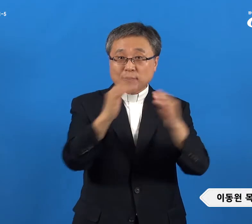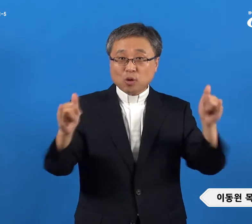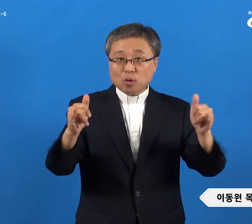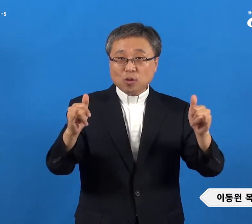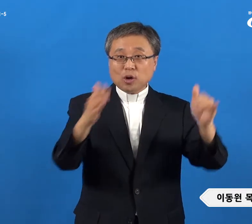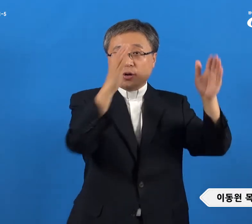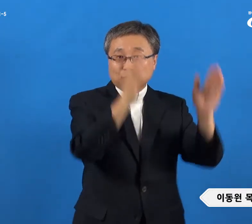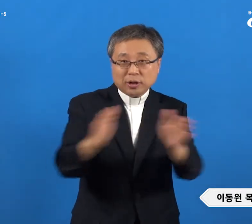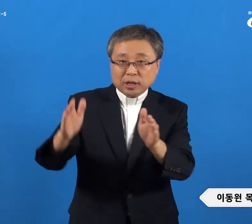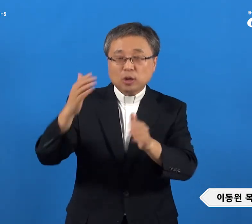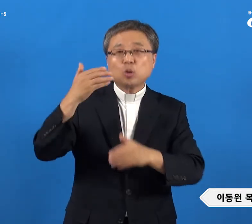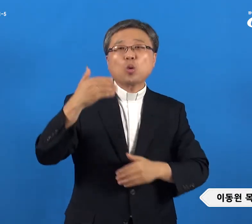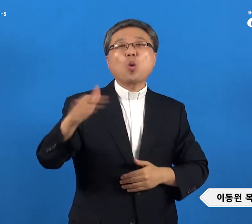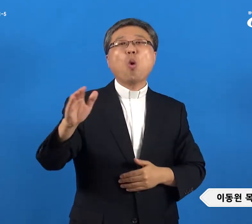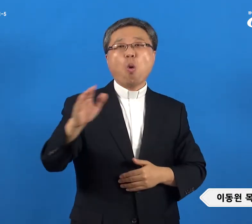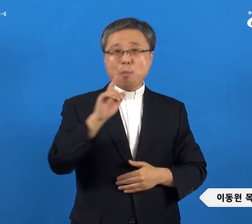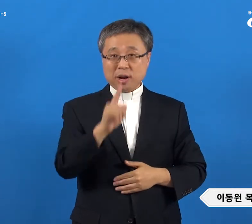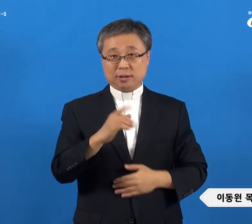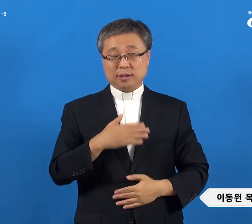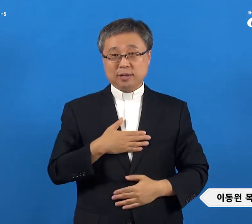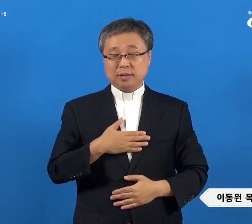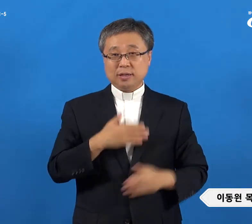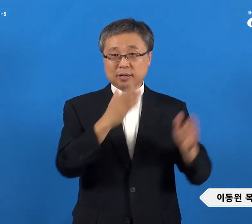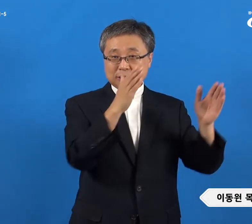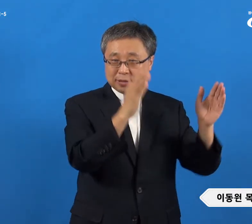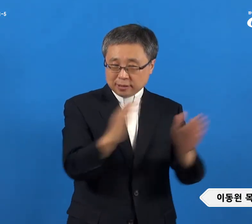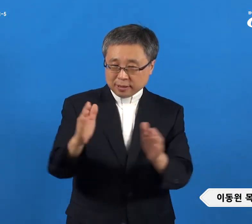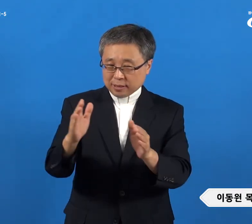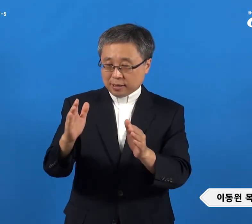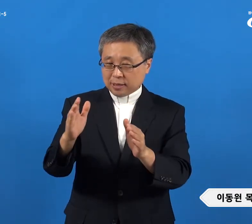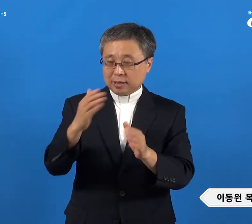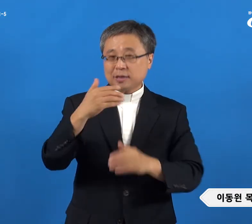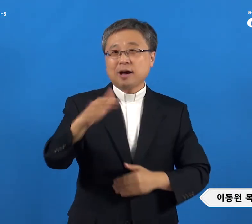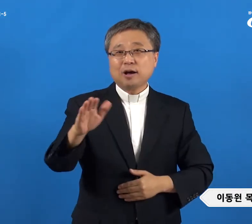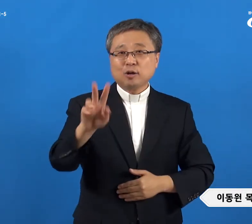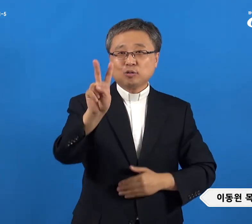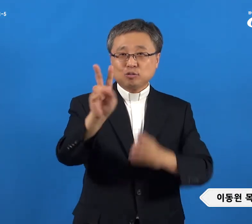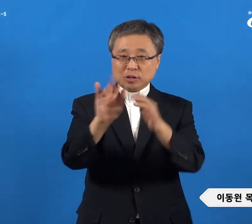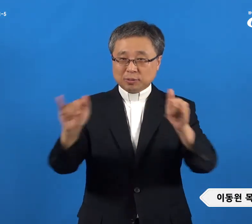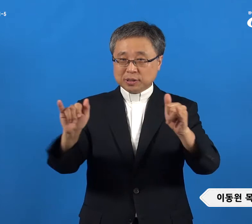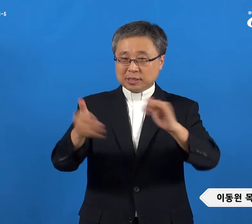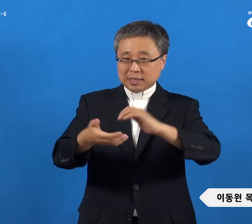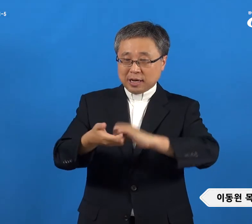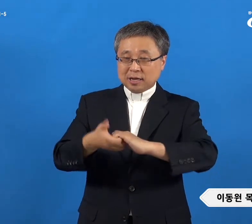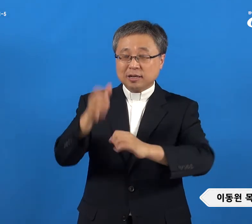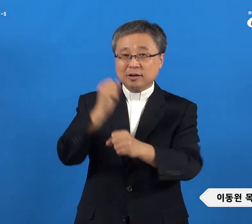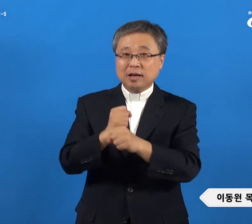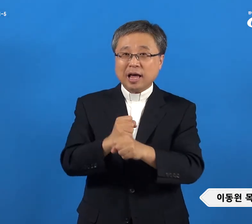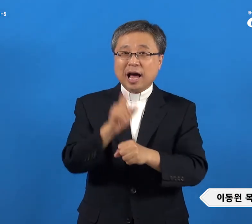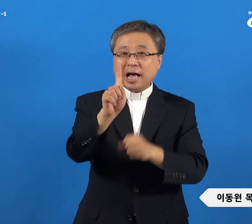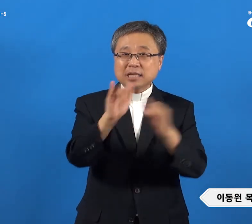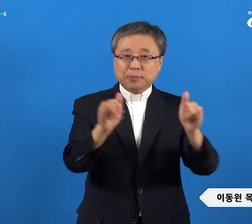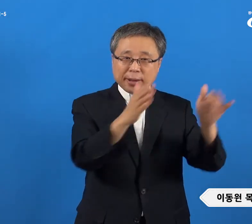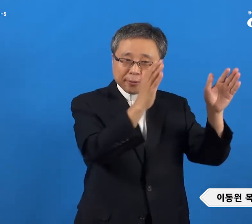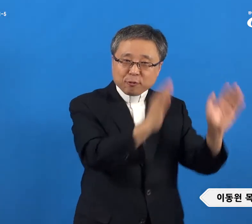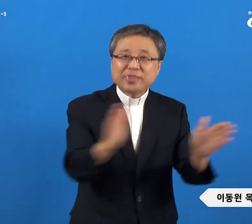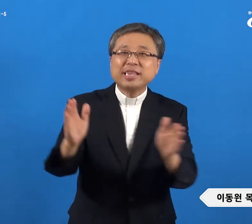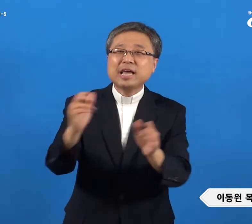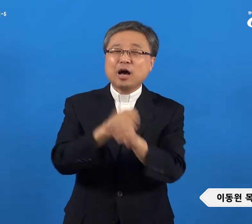Ready, go! 하지 않습니까? 두 사람씩 짝을 짓고, 한 사람이 ready 하면 옆에 사람이